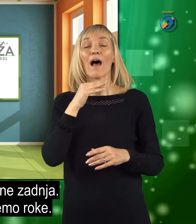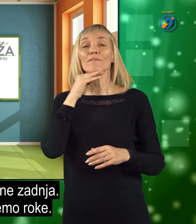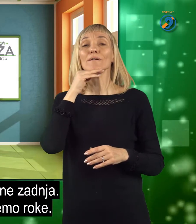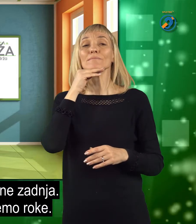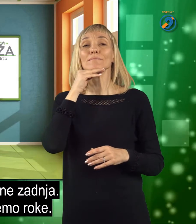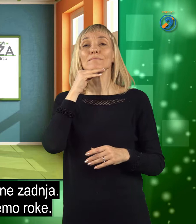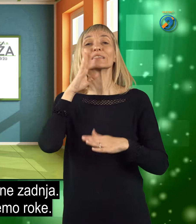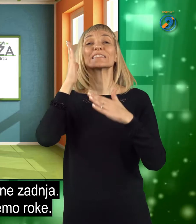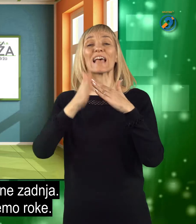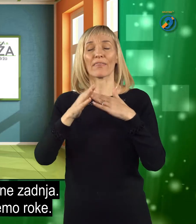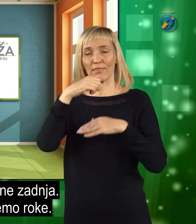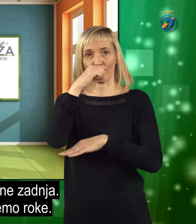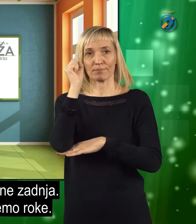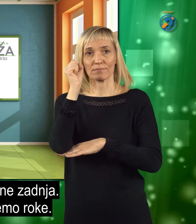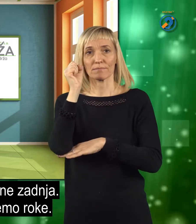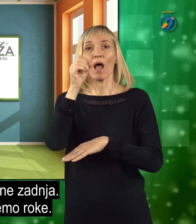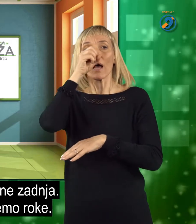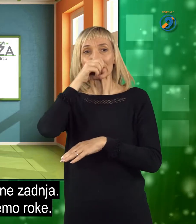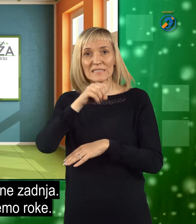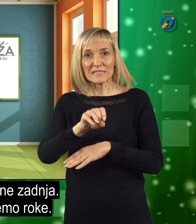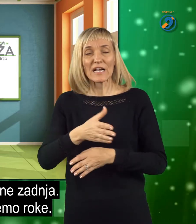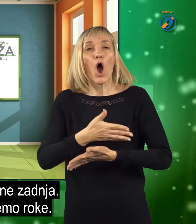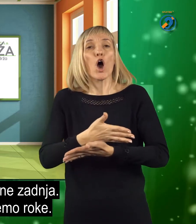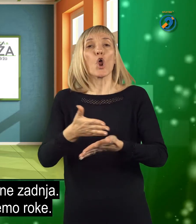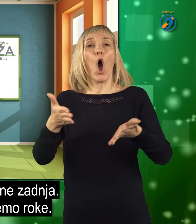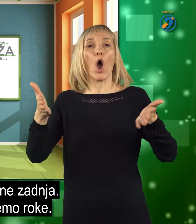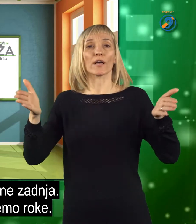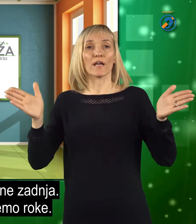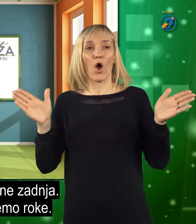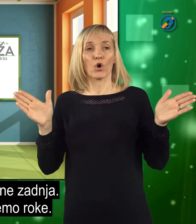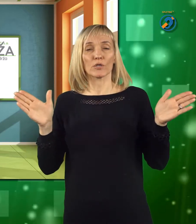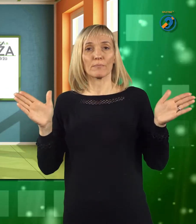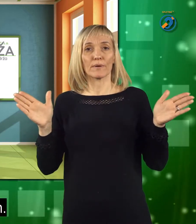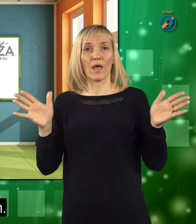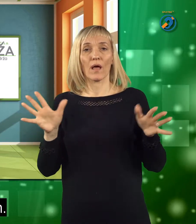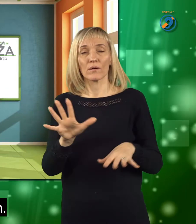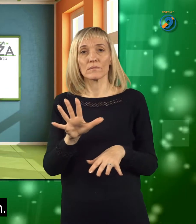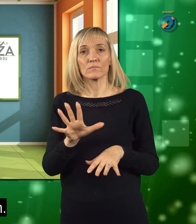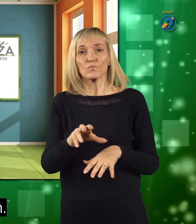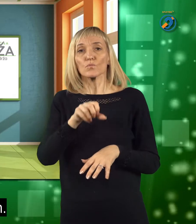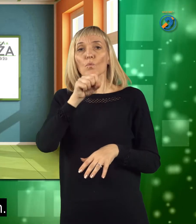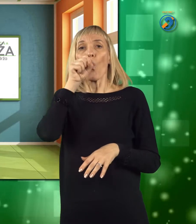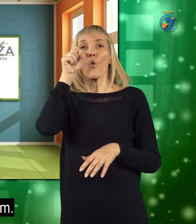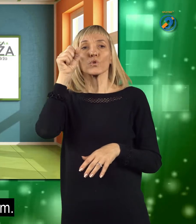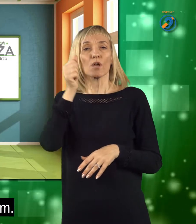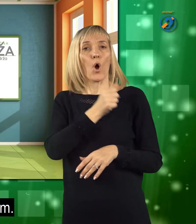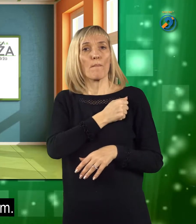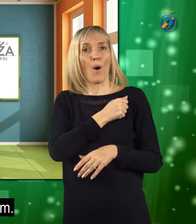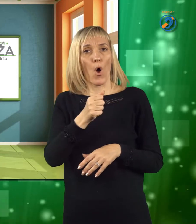Glava se dviguje zadnja. Izdih, odpremo roke, vdih,